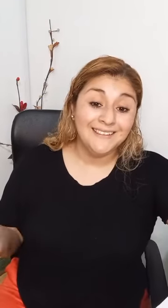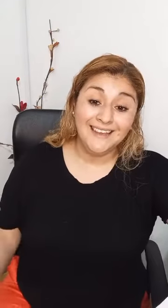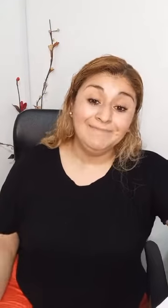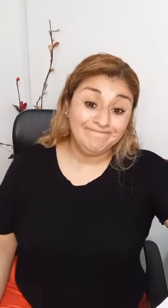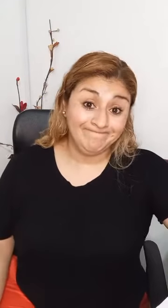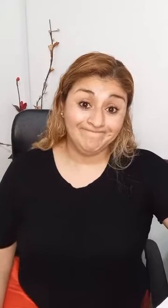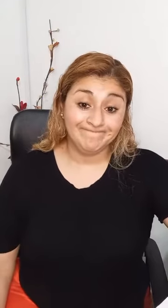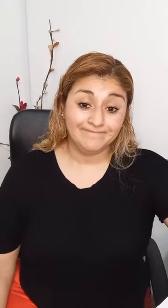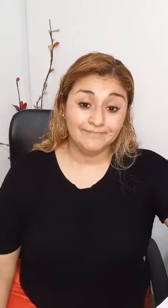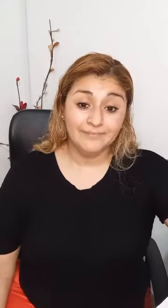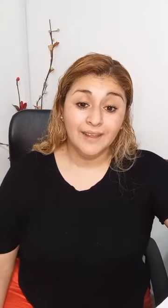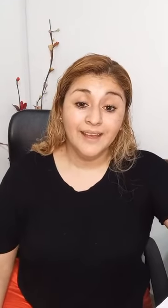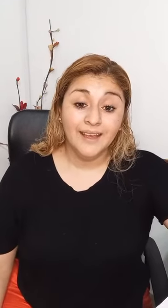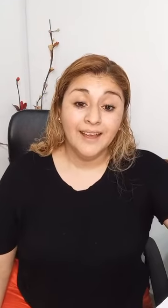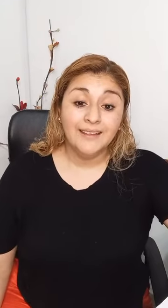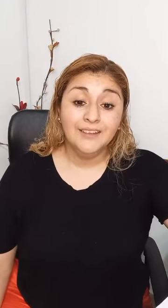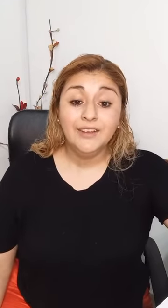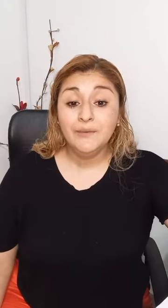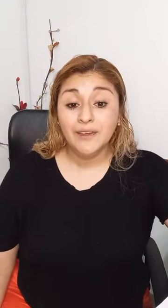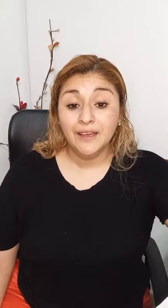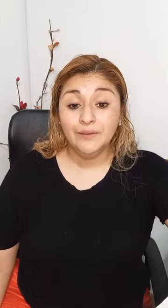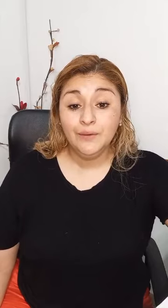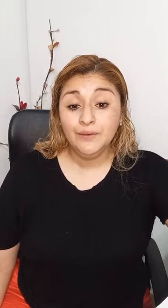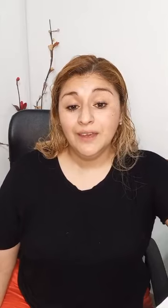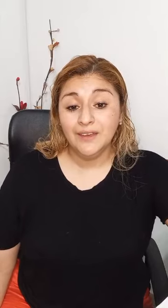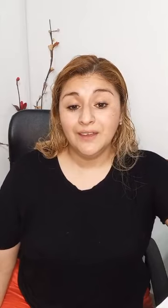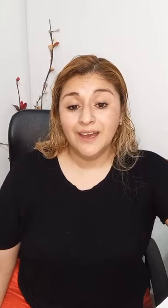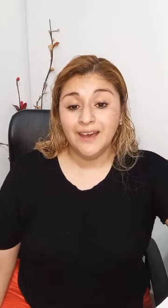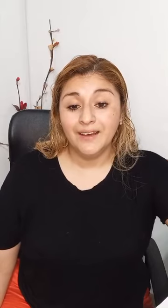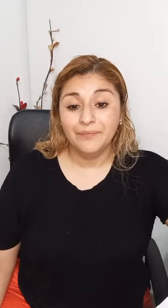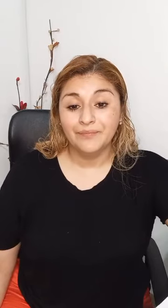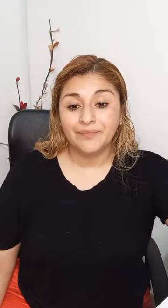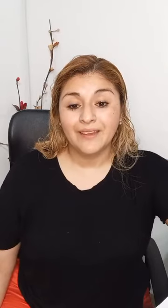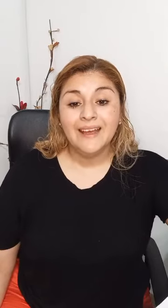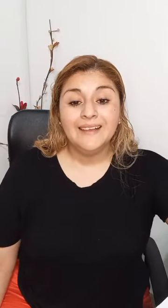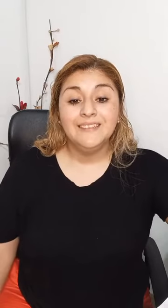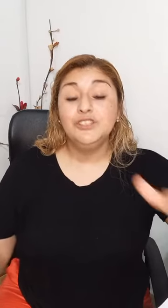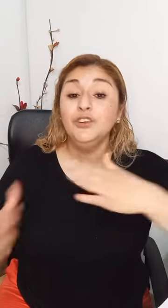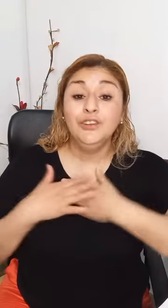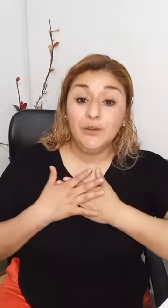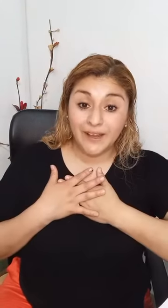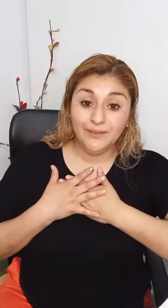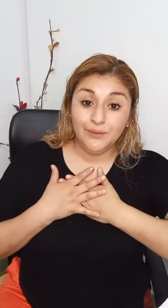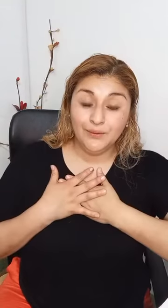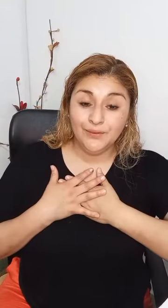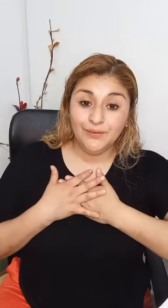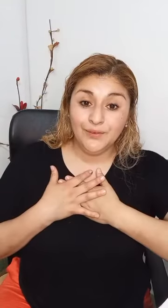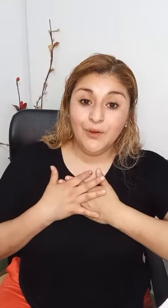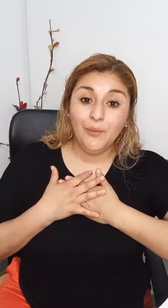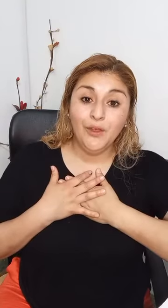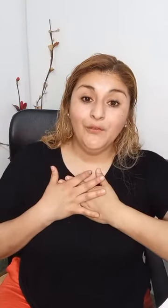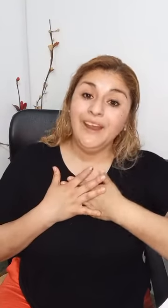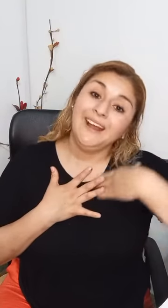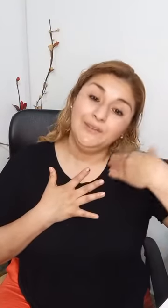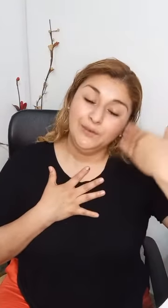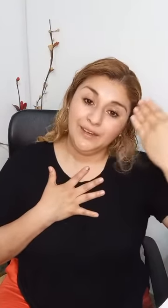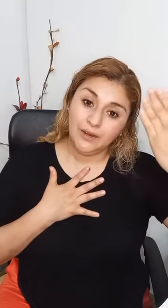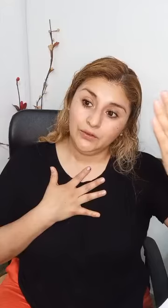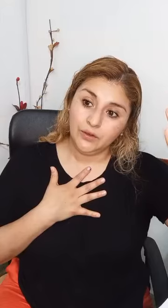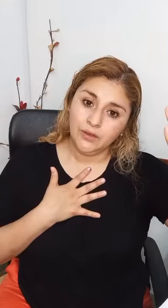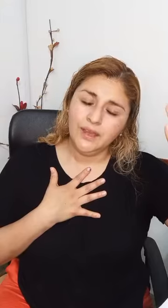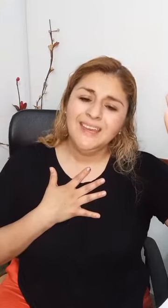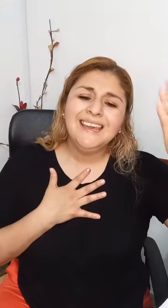Es así. Si no tenemos a Jesús, o sea, si yo no tengo a Jesús, no puedo ver a